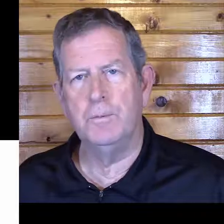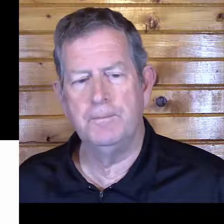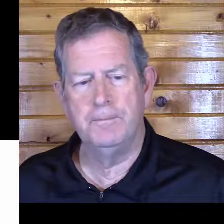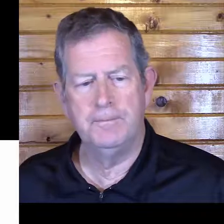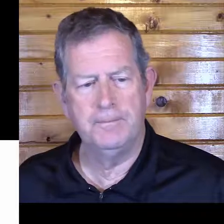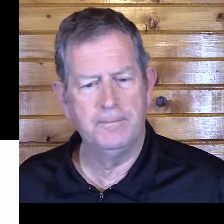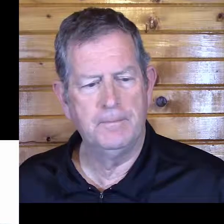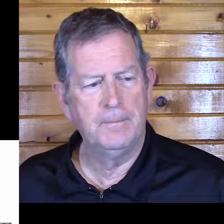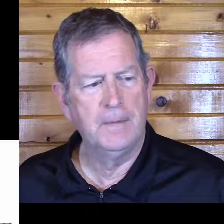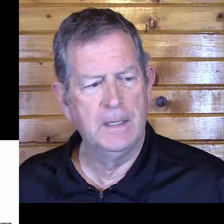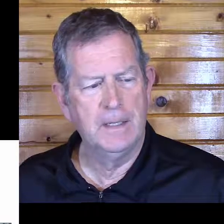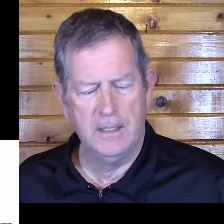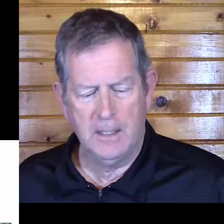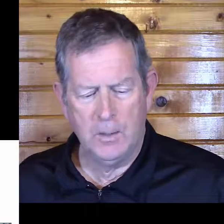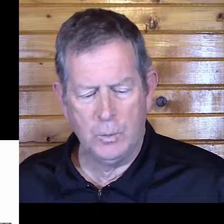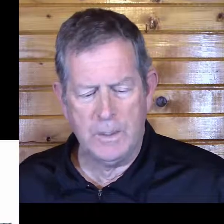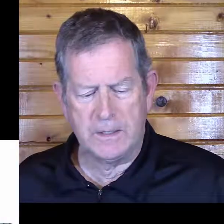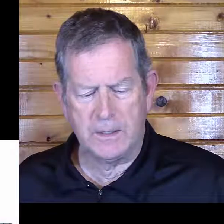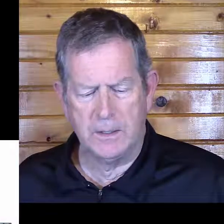est bon.